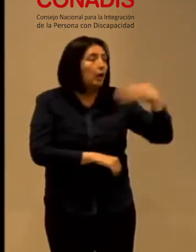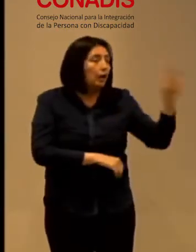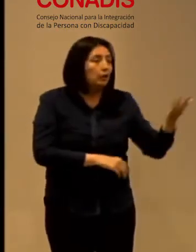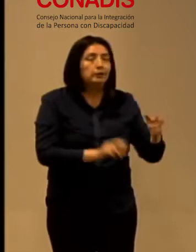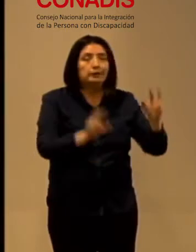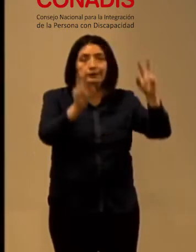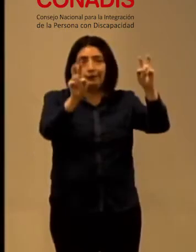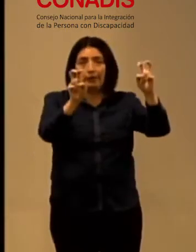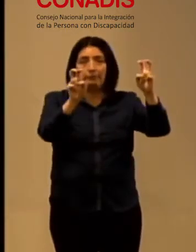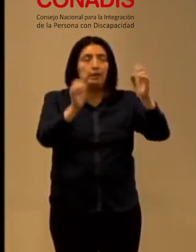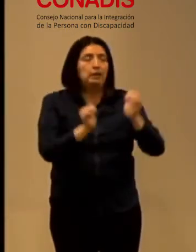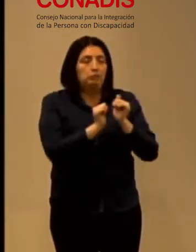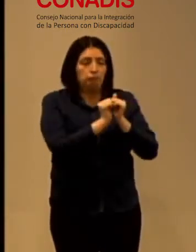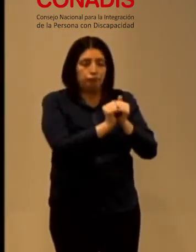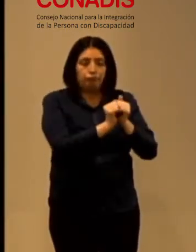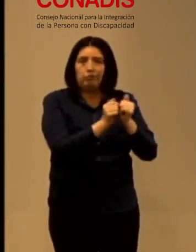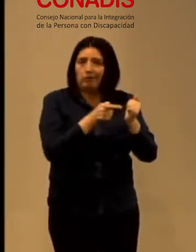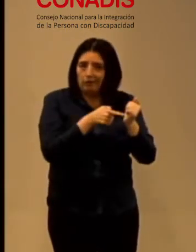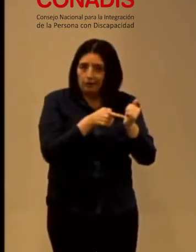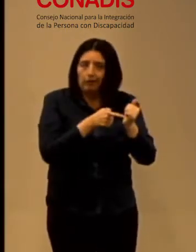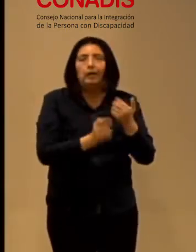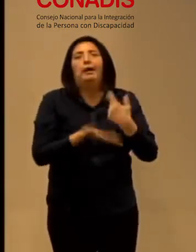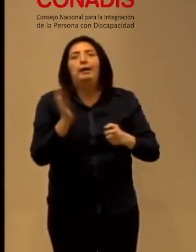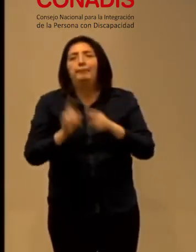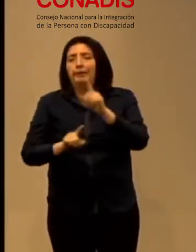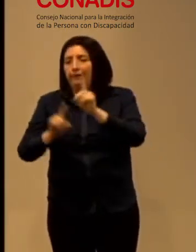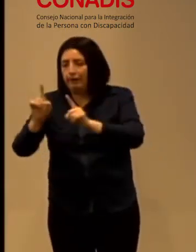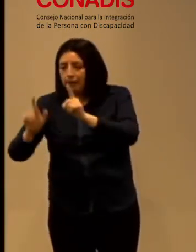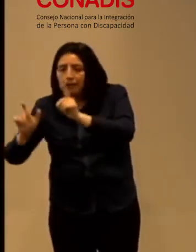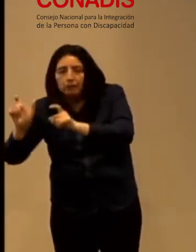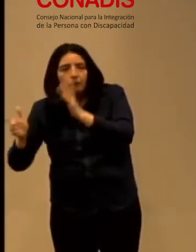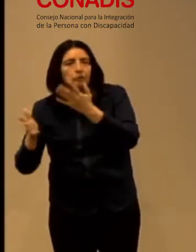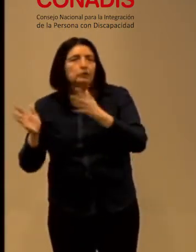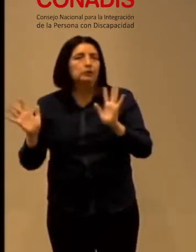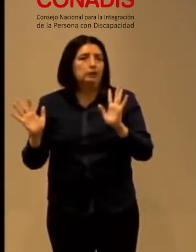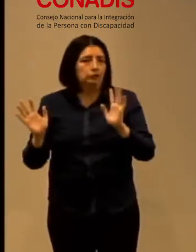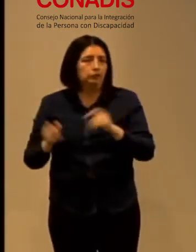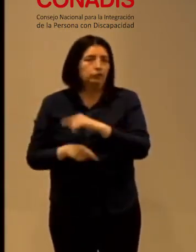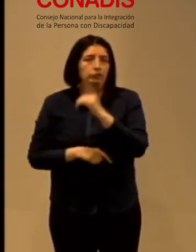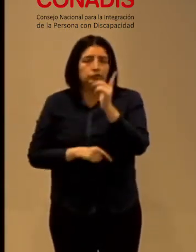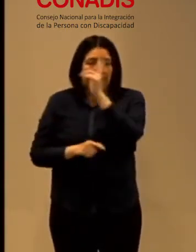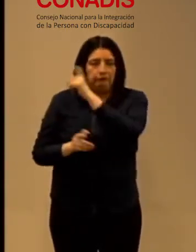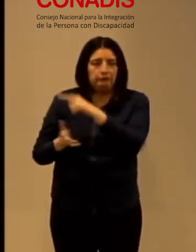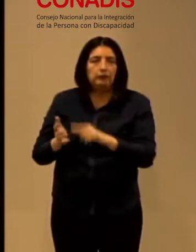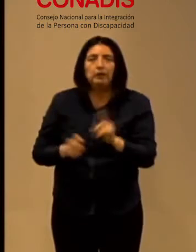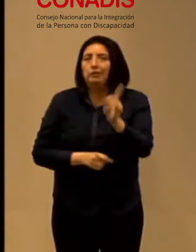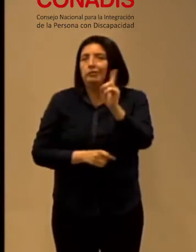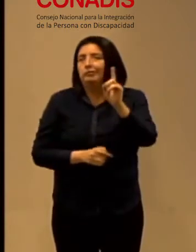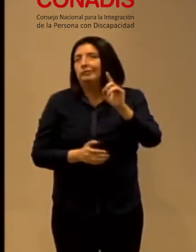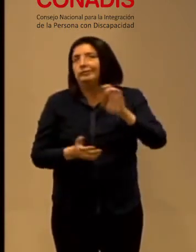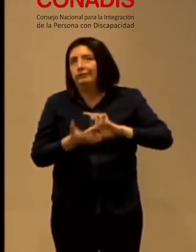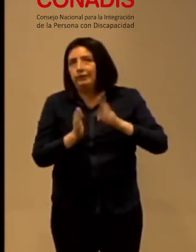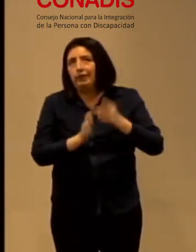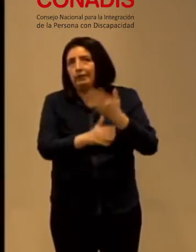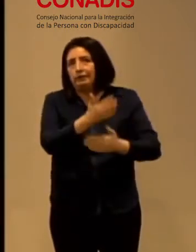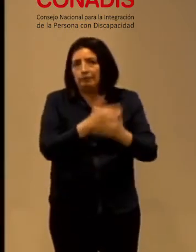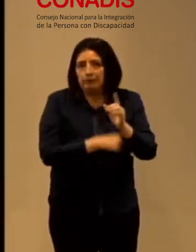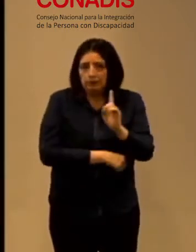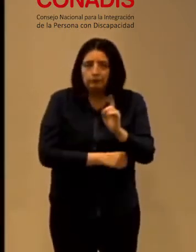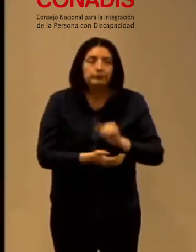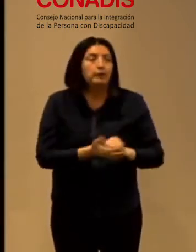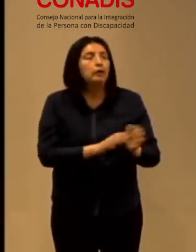acompañamiento, entonces hay protocolos para casos críticos en general, no necesariamente hablamos de discapacidad, y además